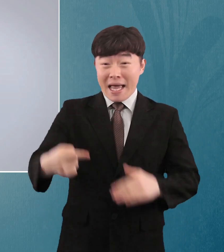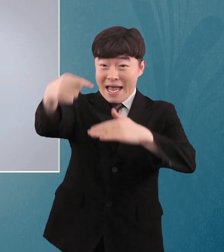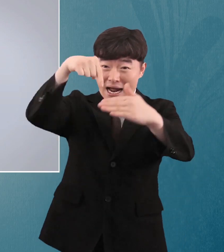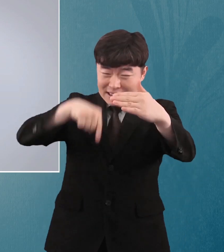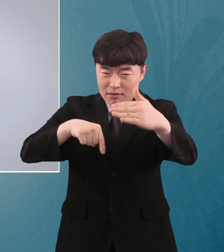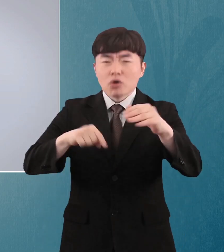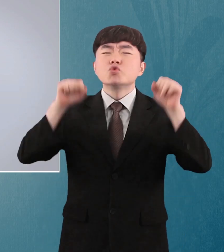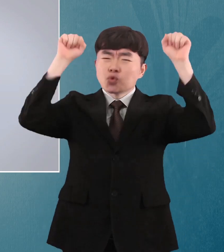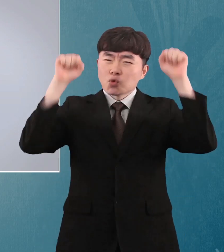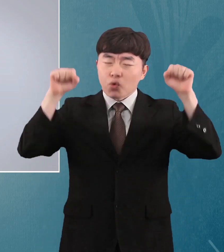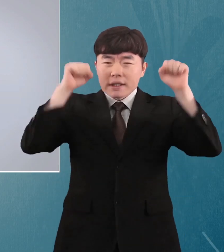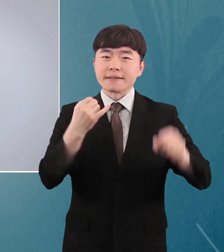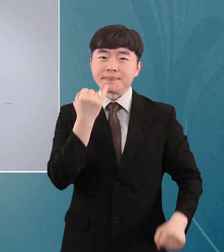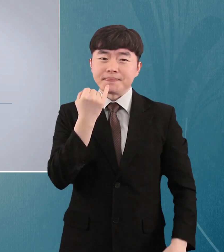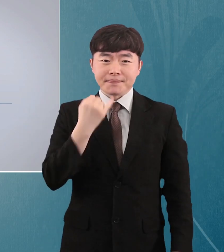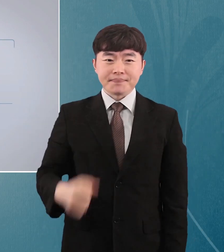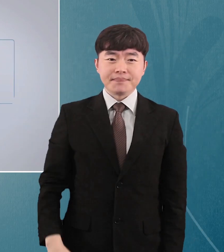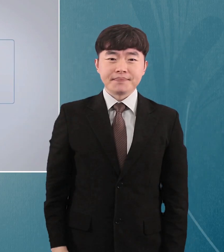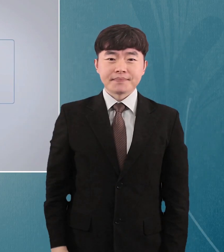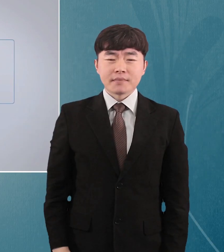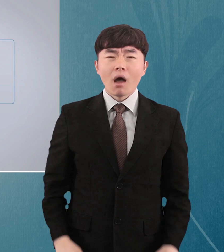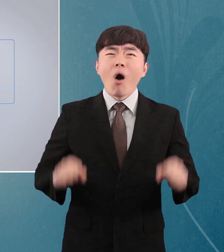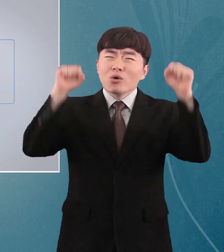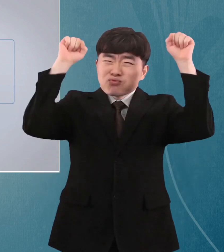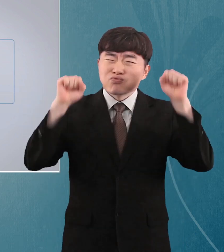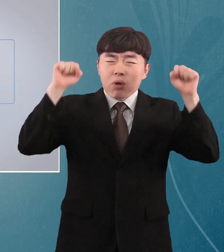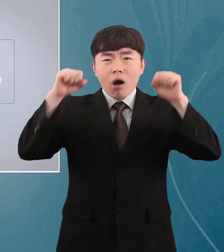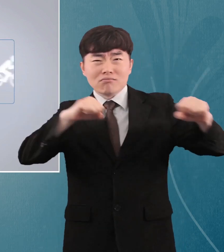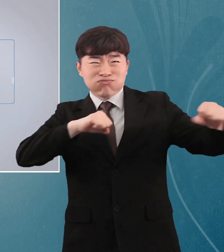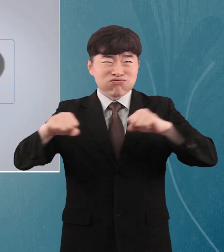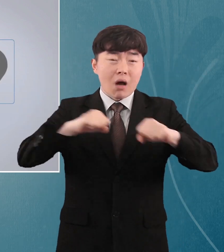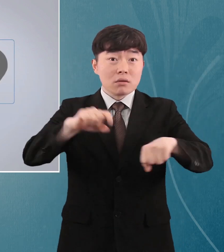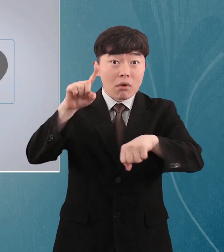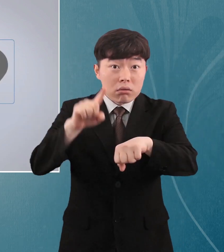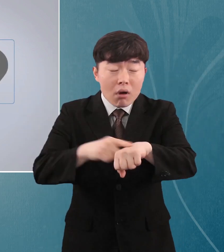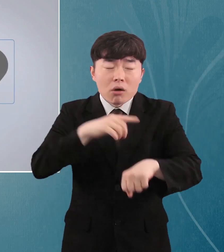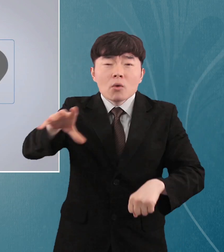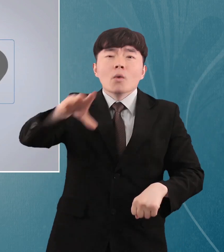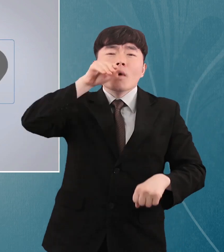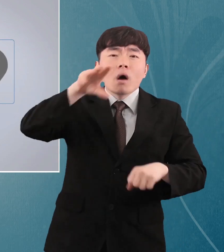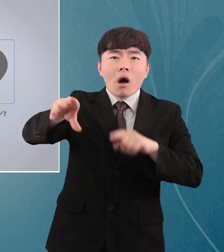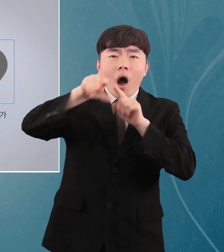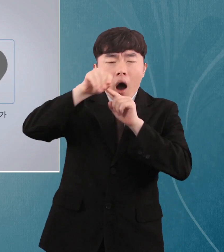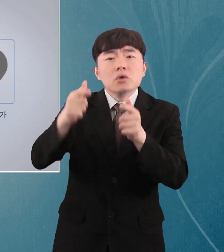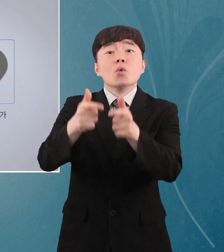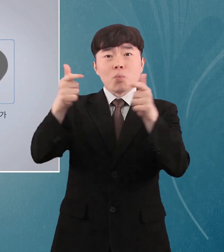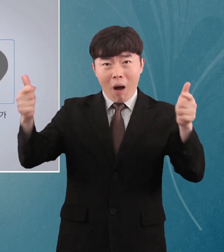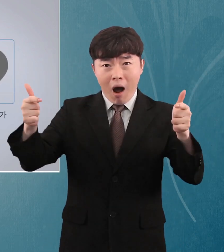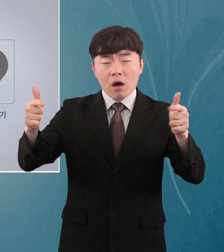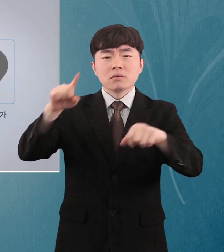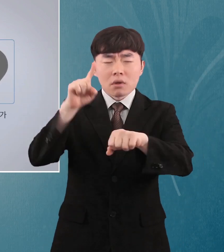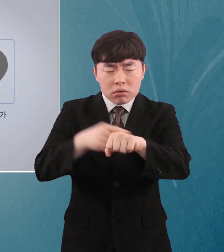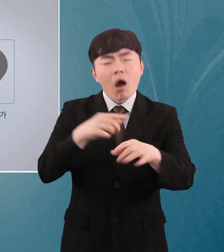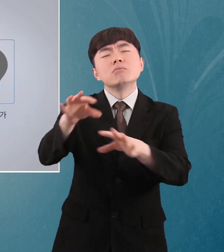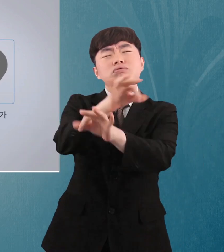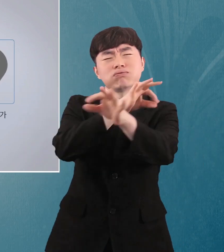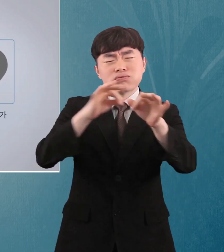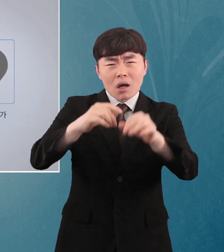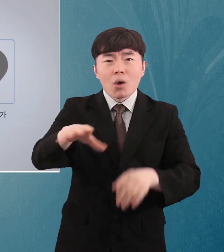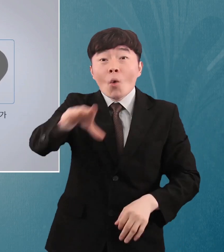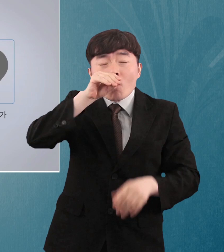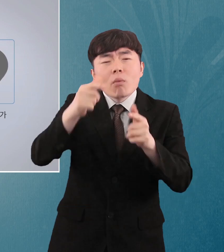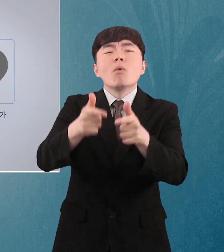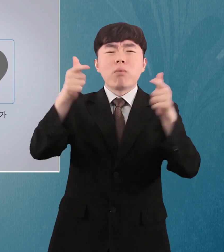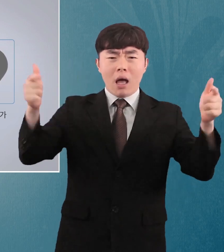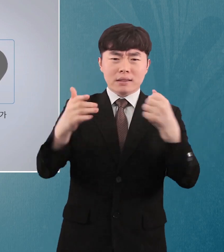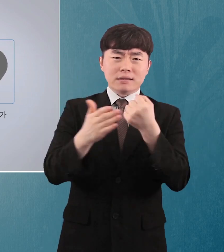활동을 대체하는 것이 좋습니다. 활동량이 커지면 호흡량이 증가하여 미세먼지 흡입이 증가하므로